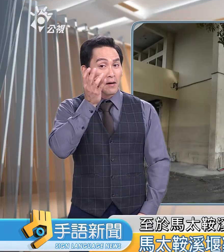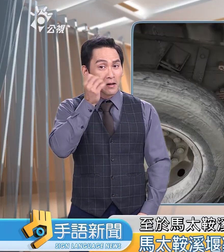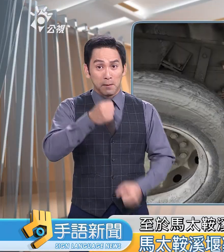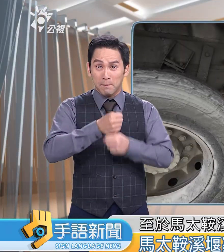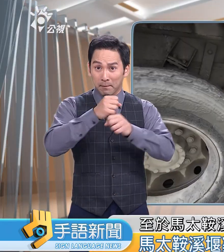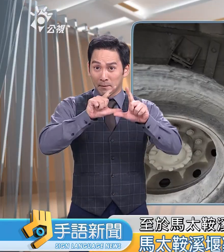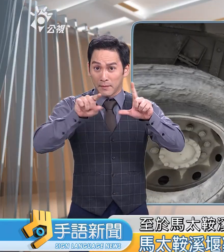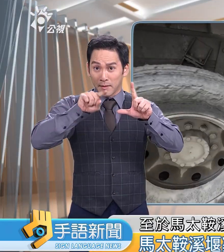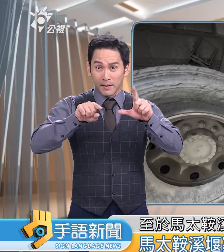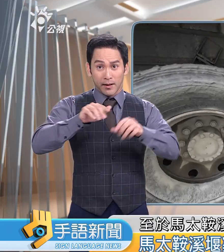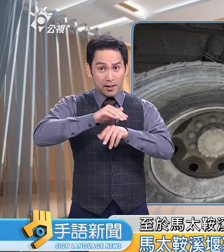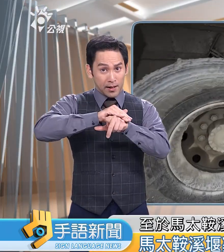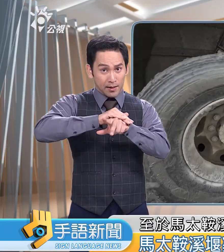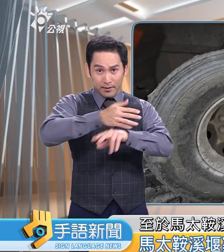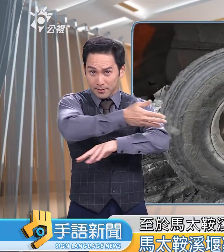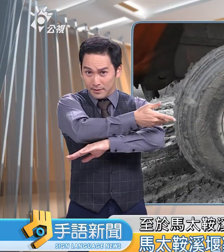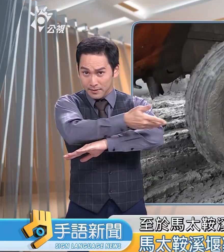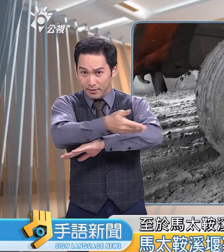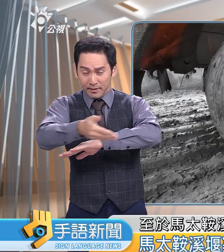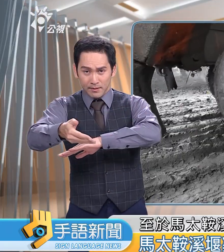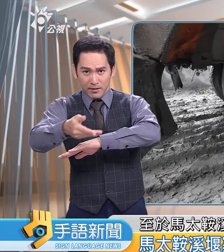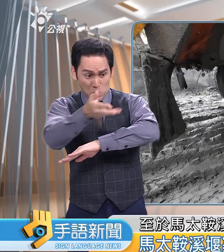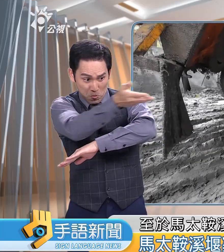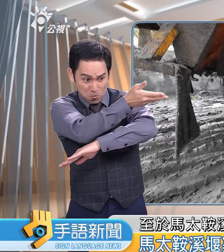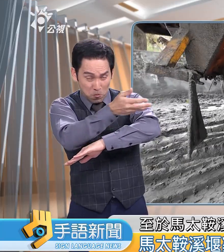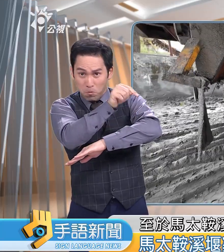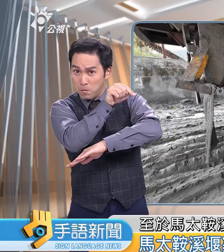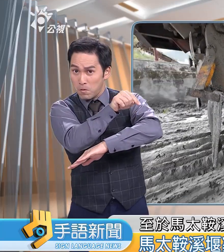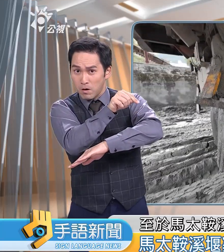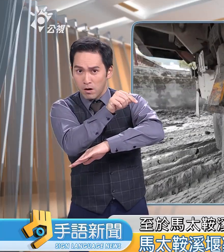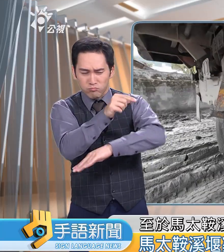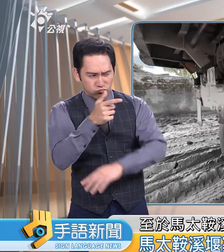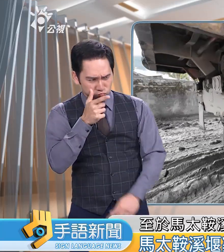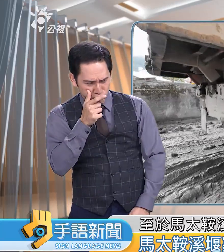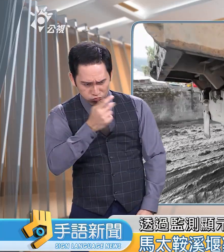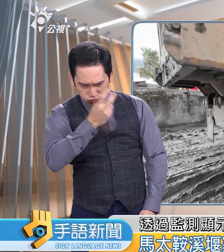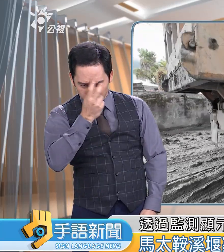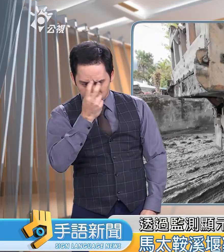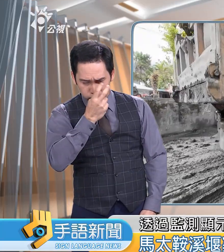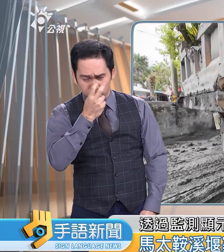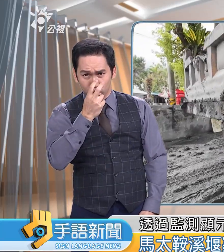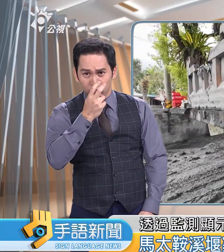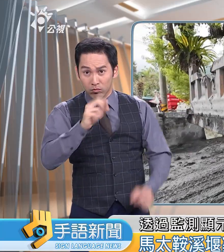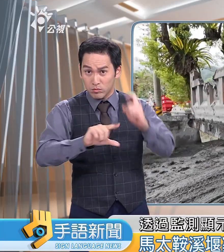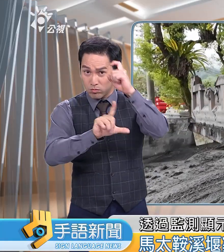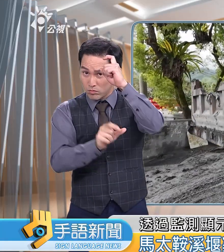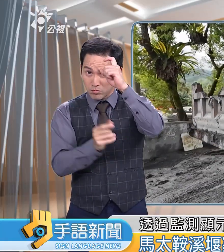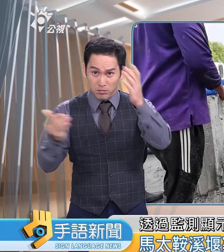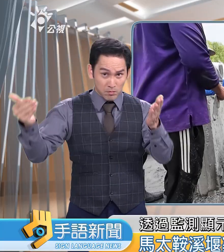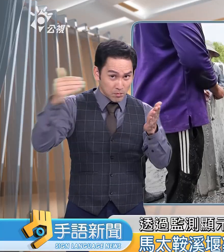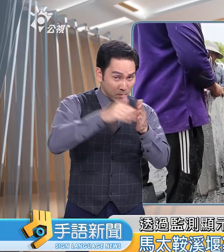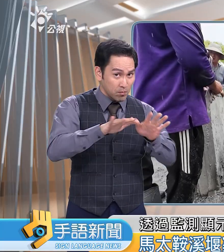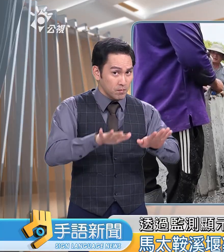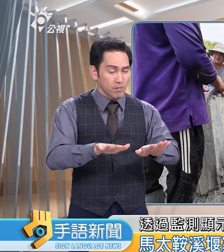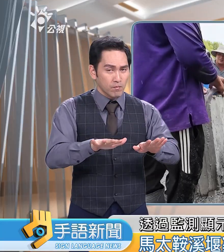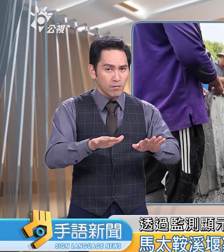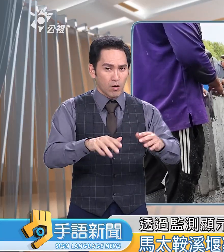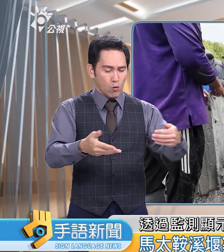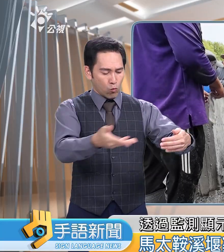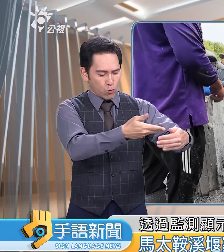至于马太安溪堰塞湖的最新状况，透过监测显示，10月以来水